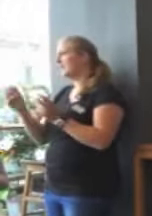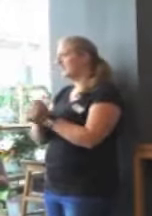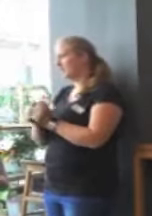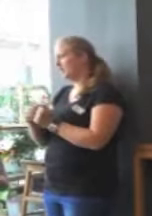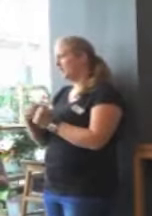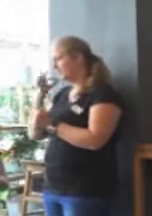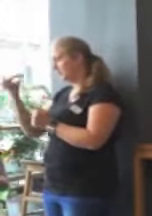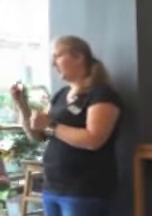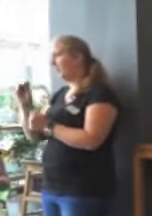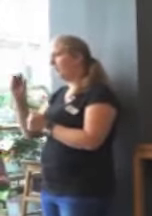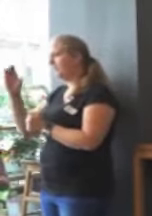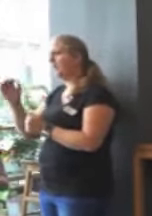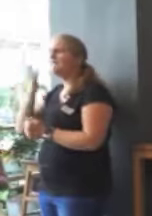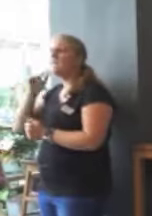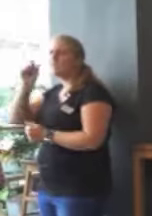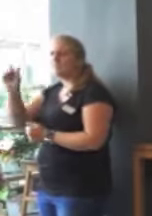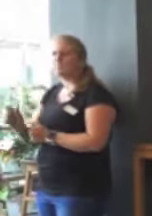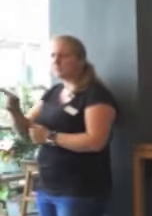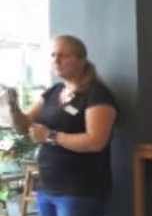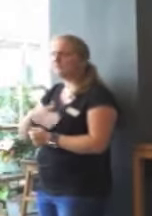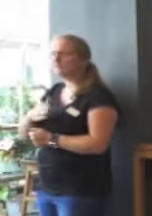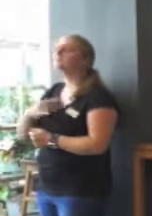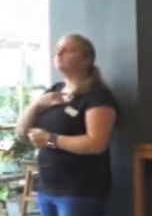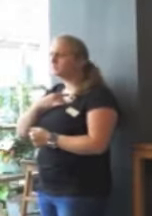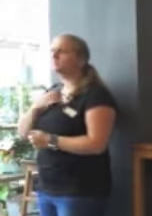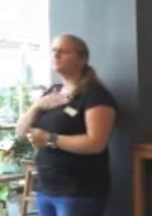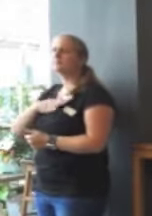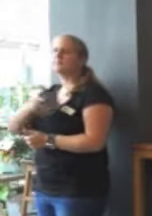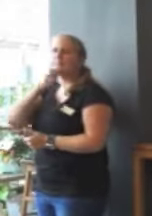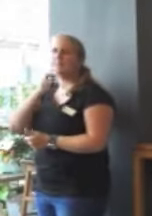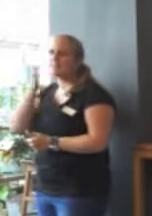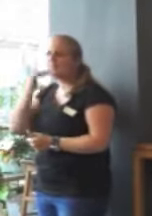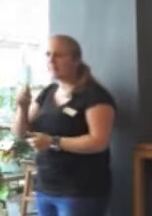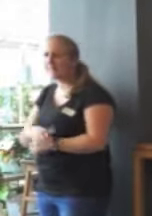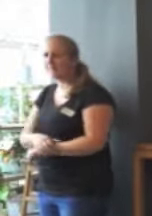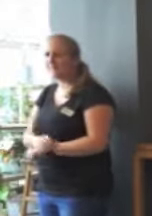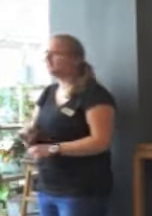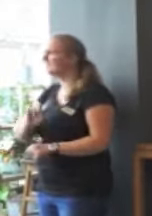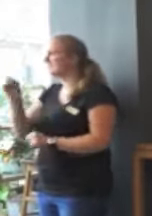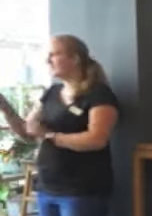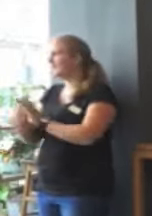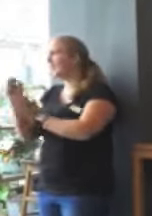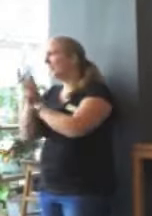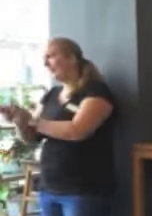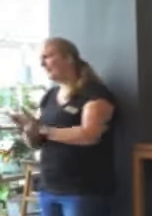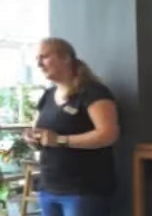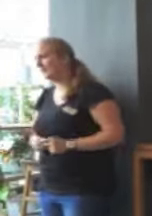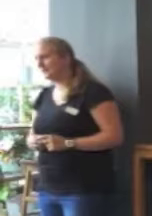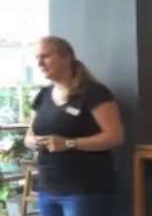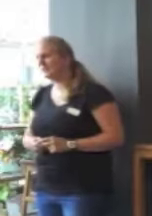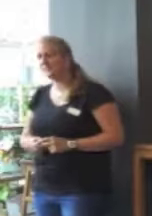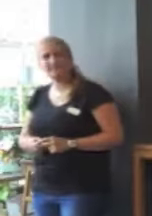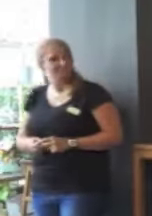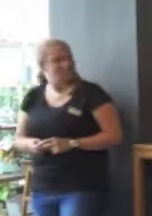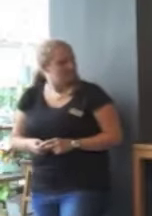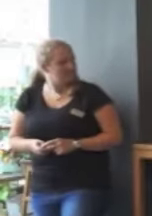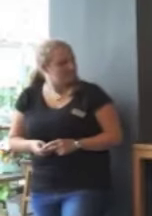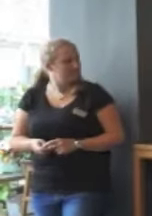till oss, om ni skulle vilja intervjua en riktigt intressant person. Men det är så kommer vi till det mot slutet. Så får ni tänka också.